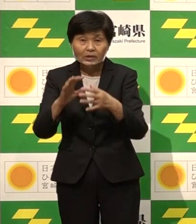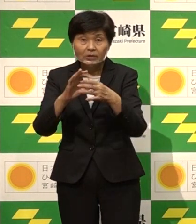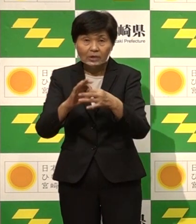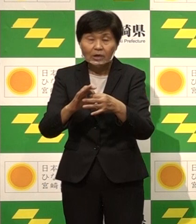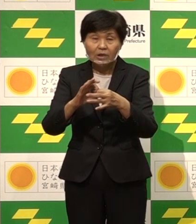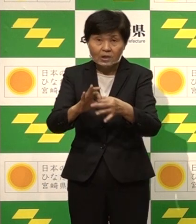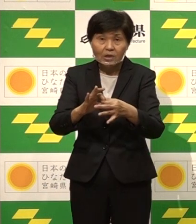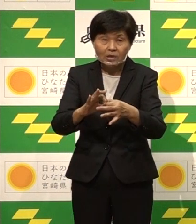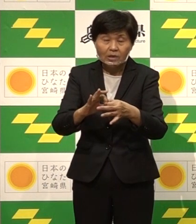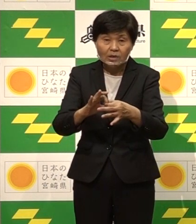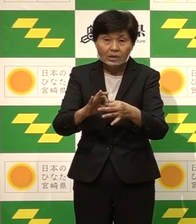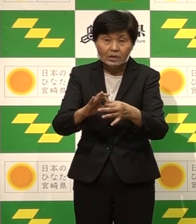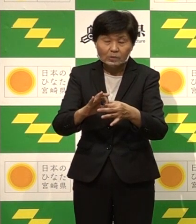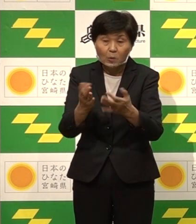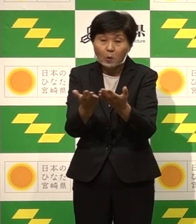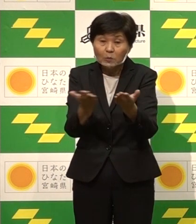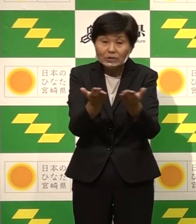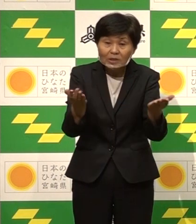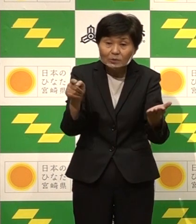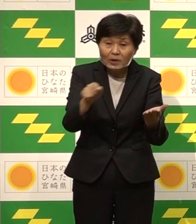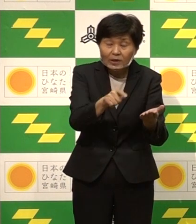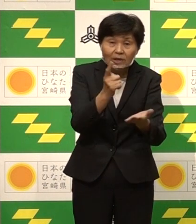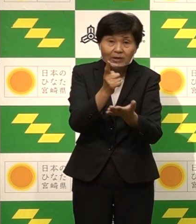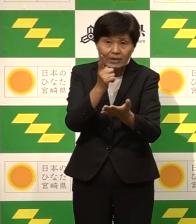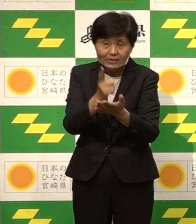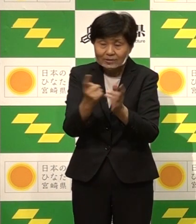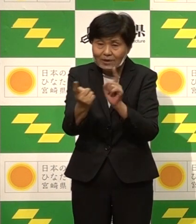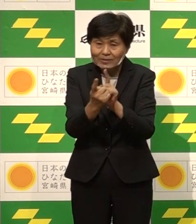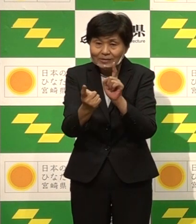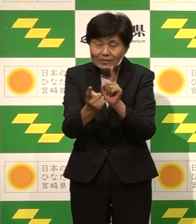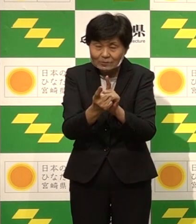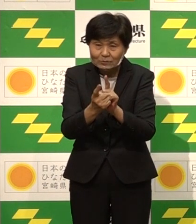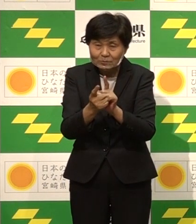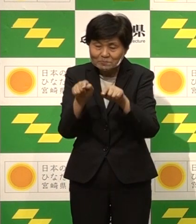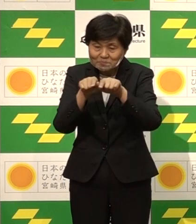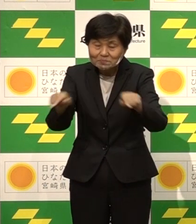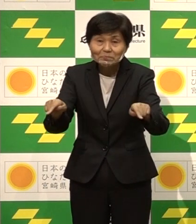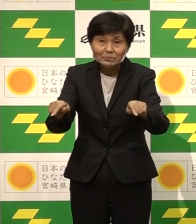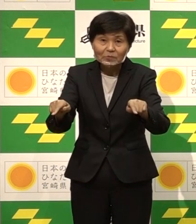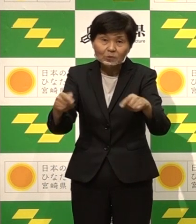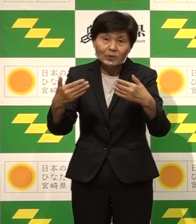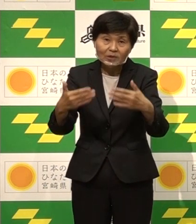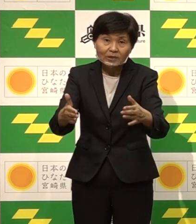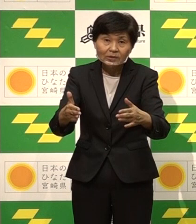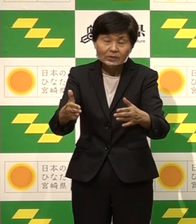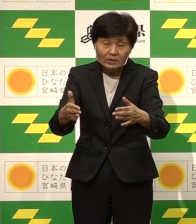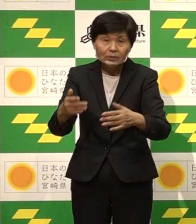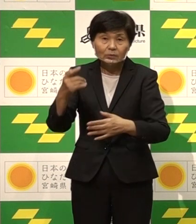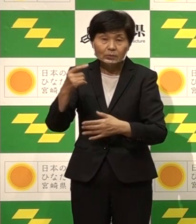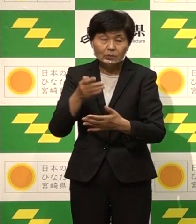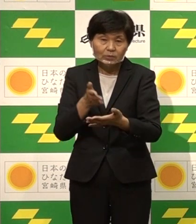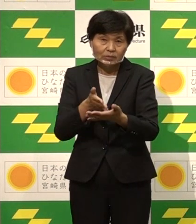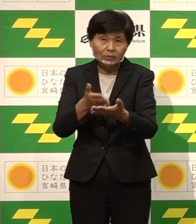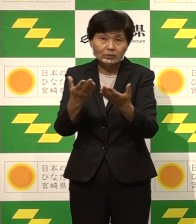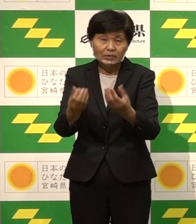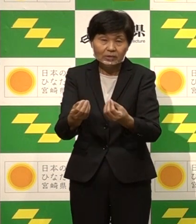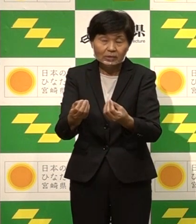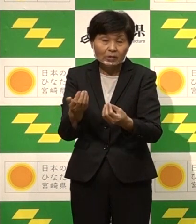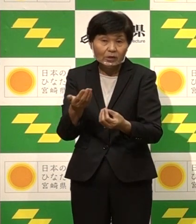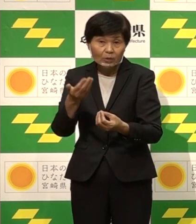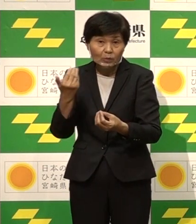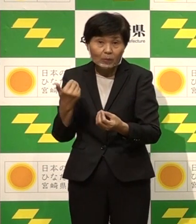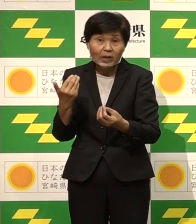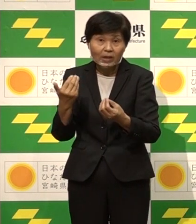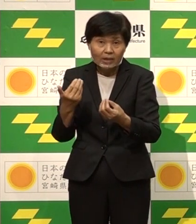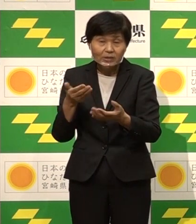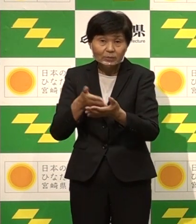にだけ対策を打つ合理的な理由はないんではないかというふうなことを申し上げました。そして前回申し上げましたの